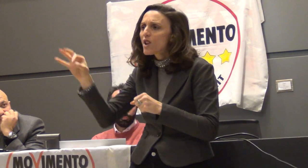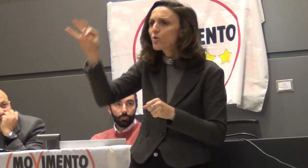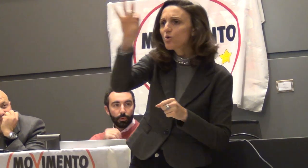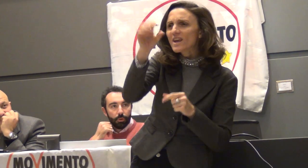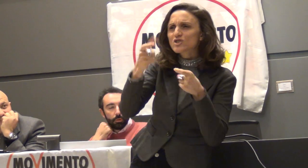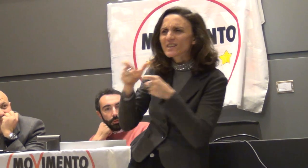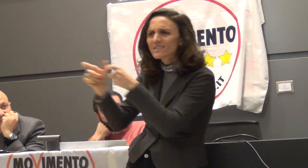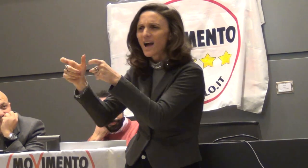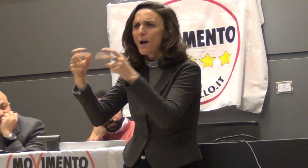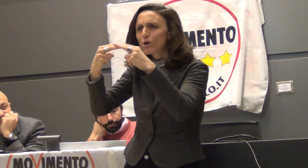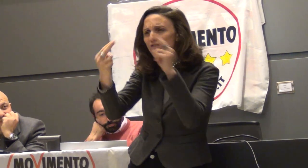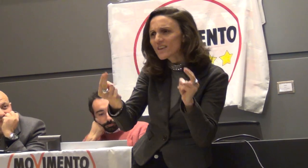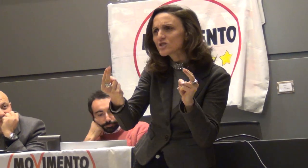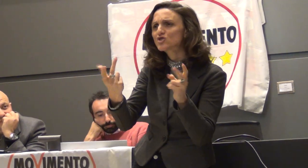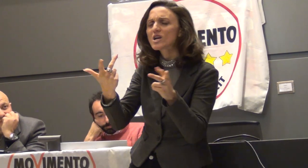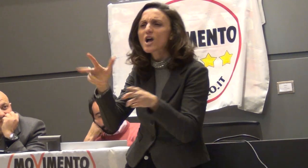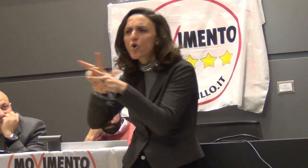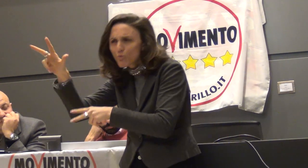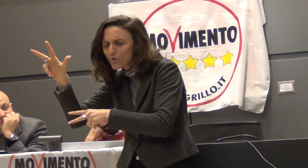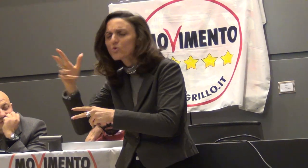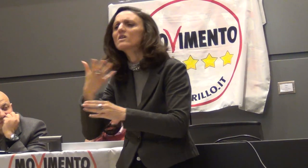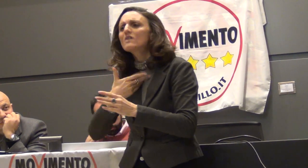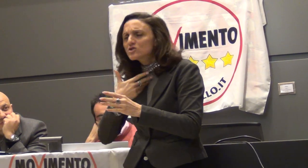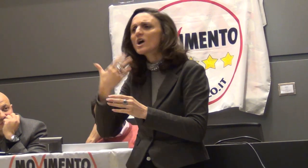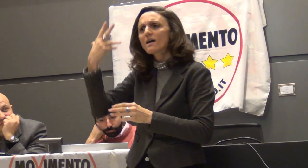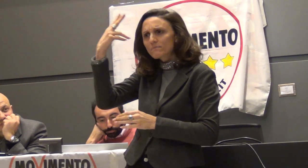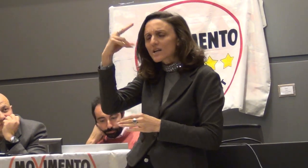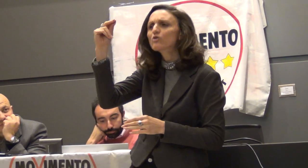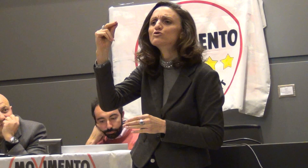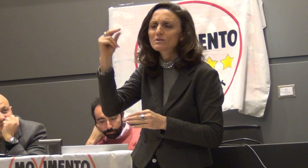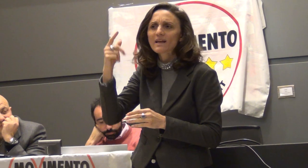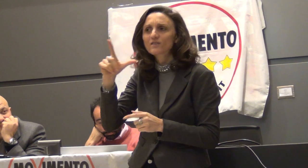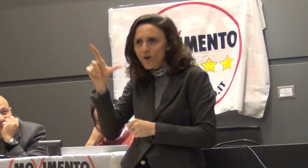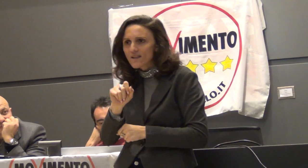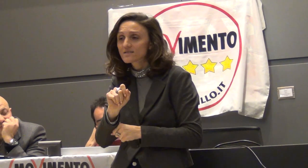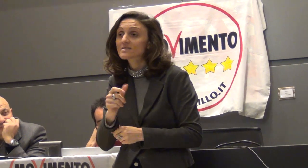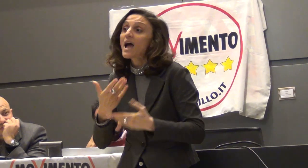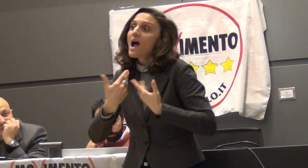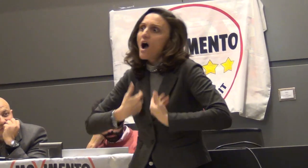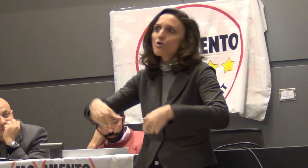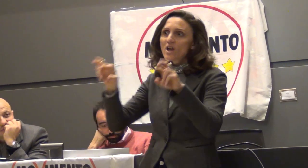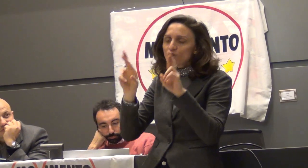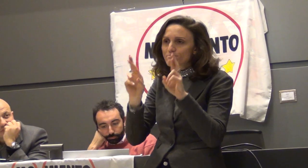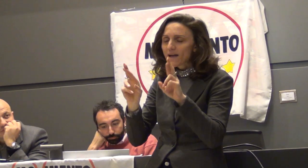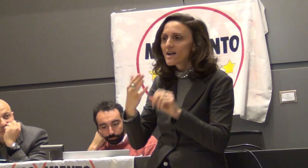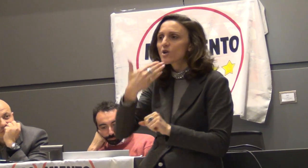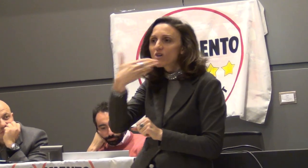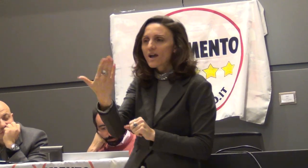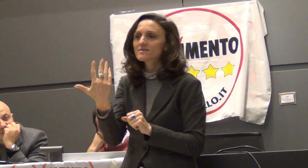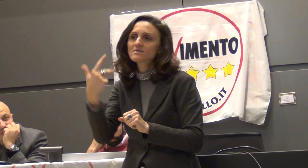e alcune città e province e comuni è stata riconosciuta la lingua dei segni,